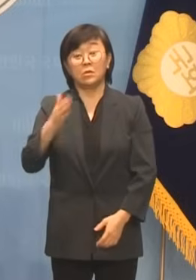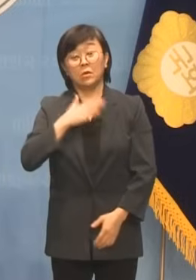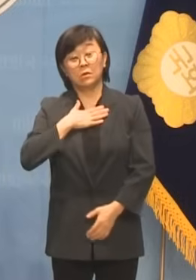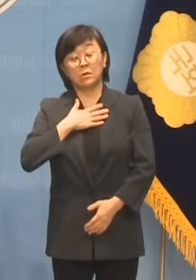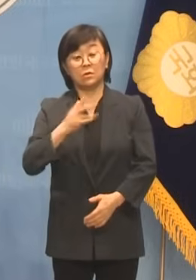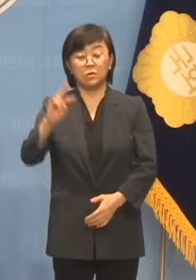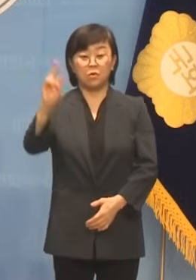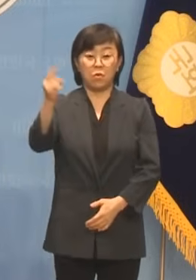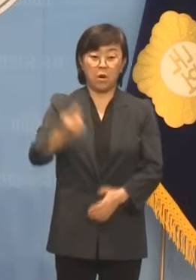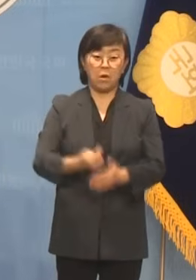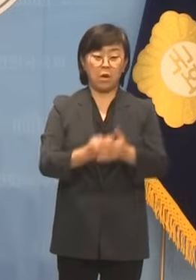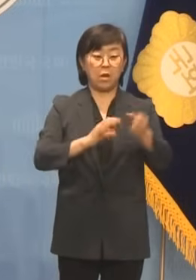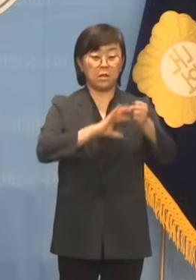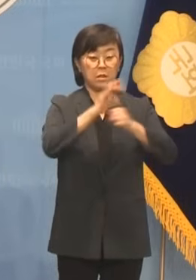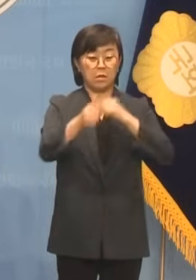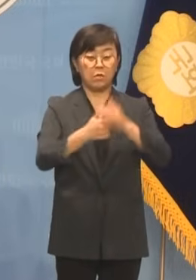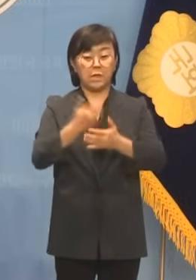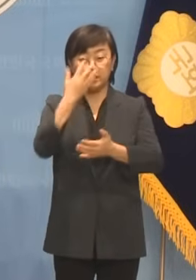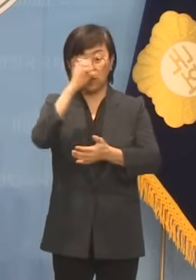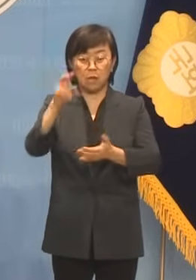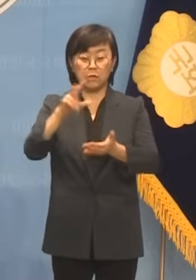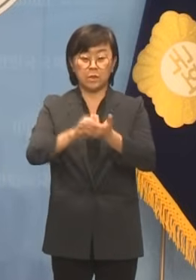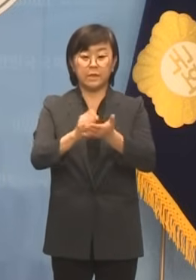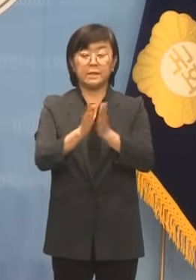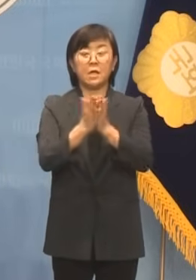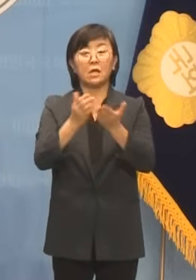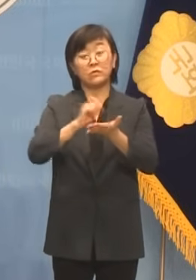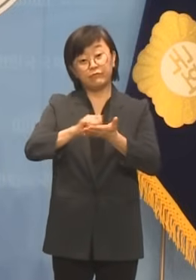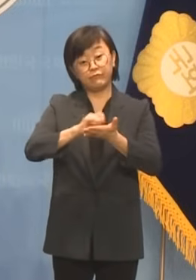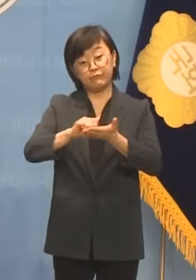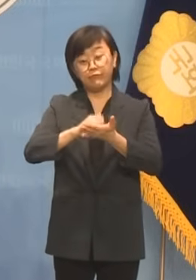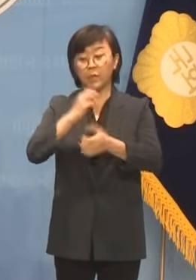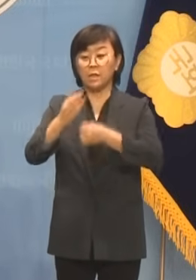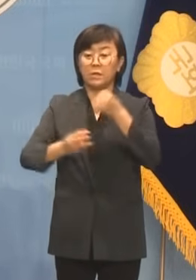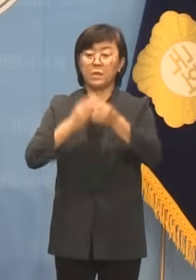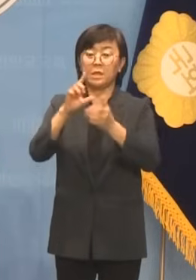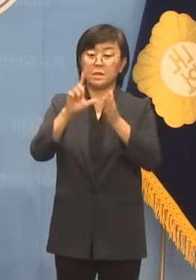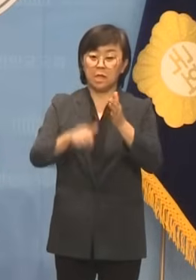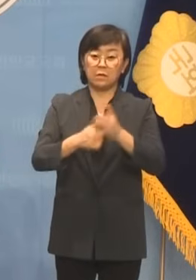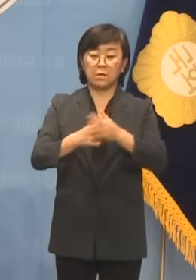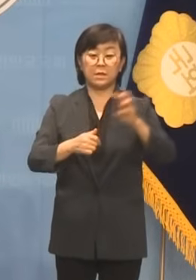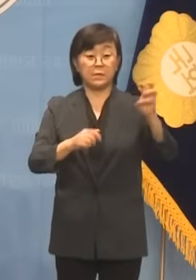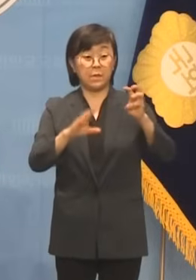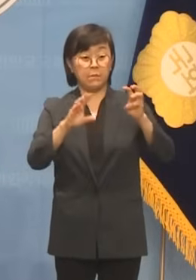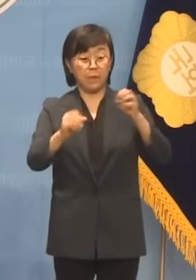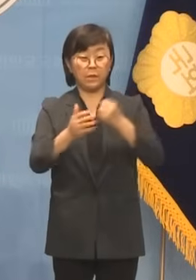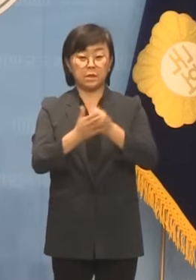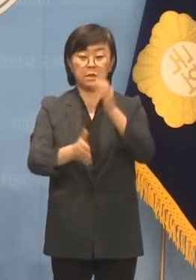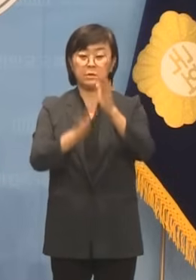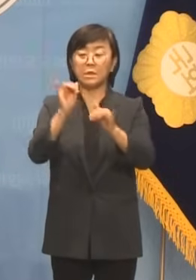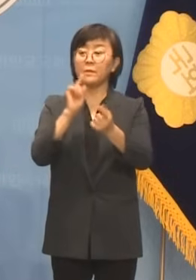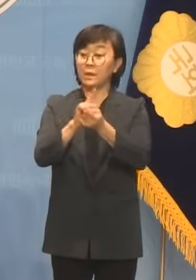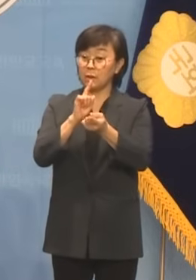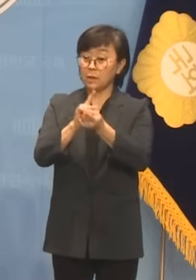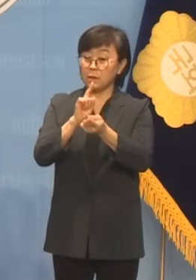후 글로벌 쓰레기 문제를 다룬 쓰레기 책을 냈고 3년여의 시간 동안 30만 명 이상의 시민들을